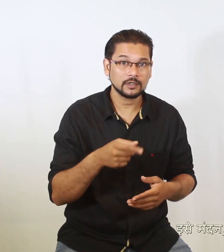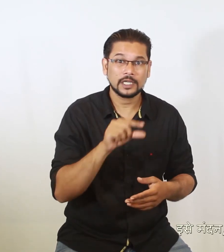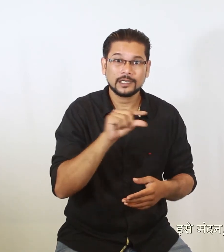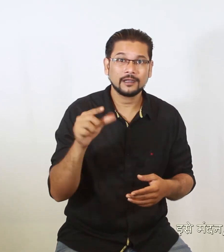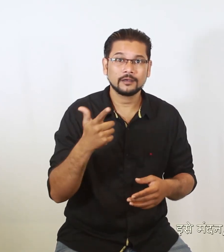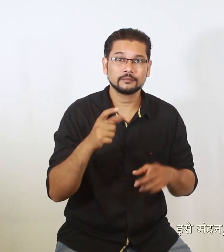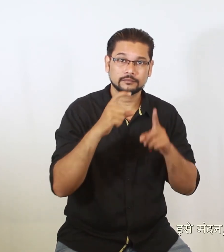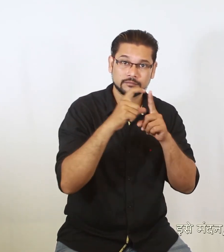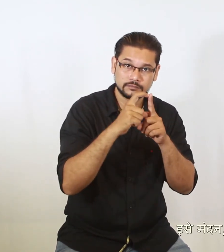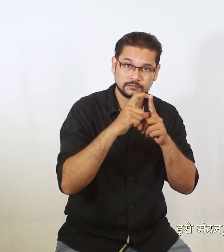इसे मंदन